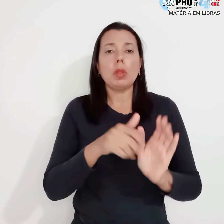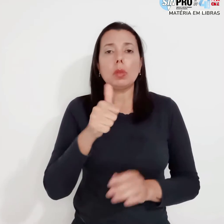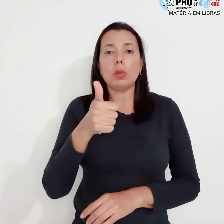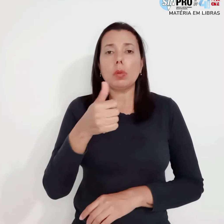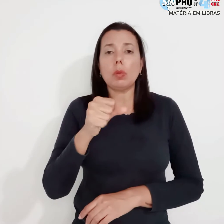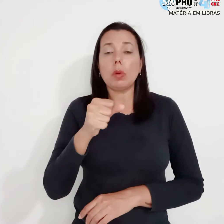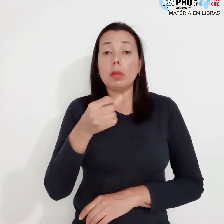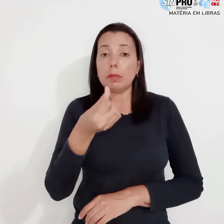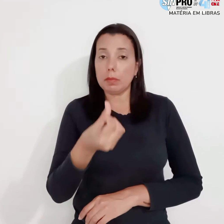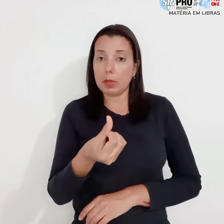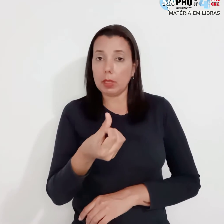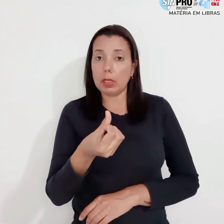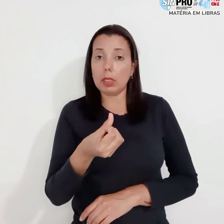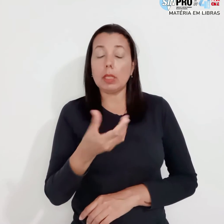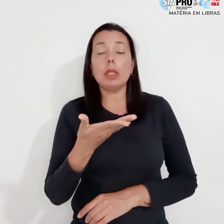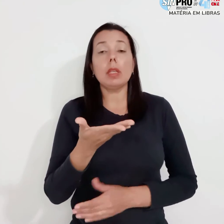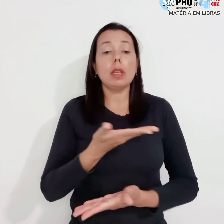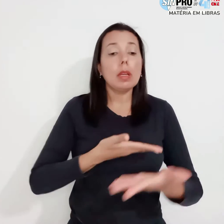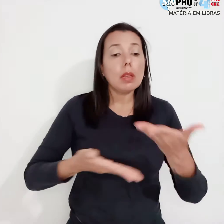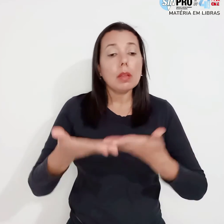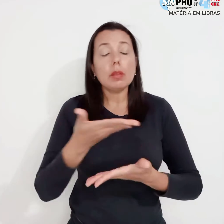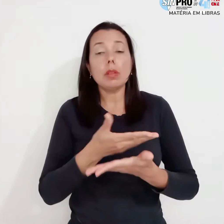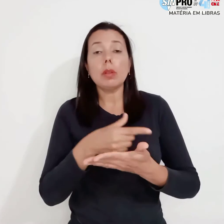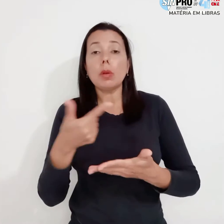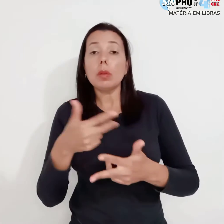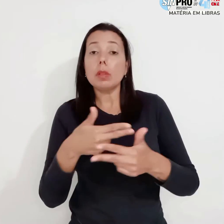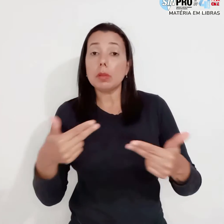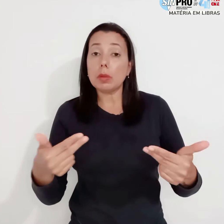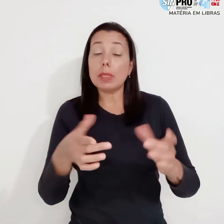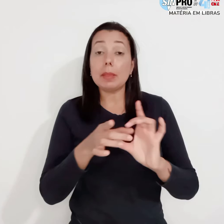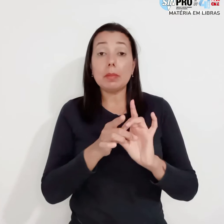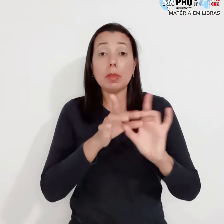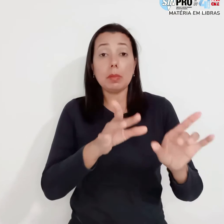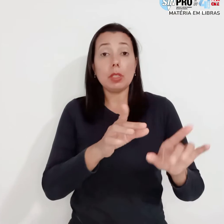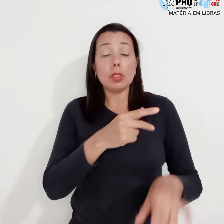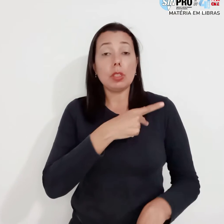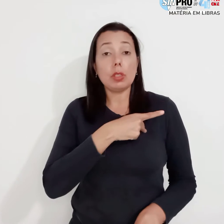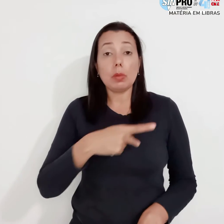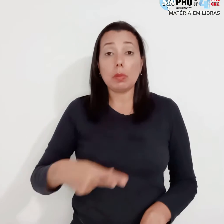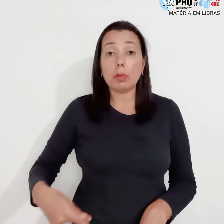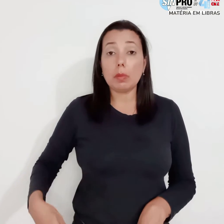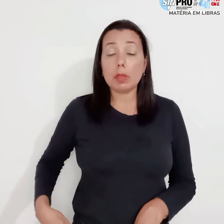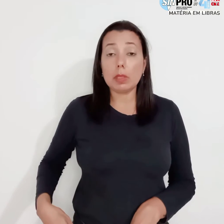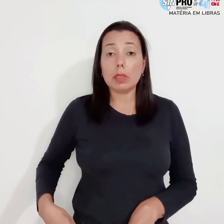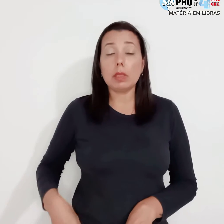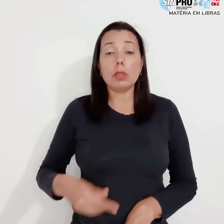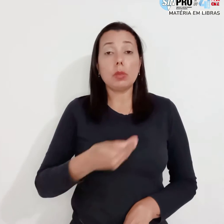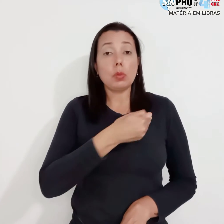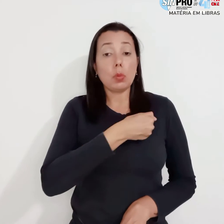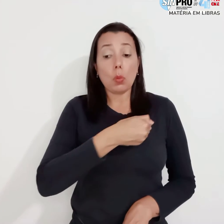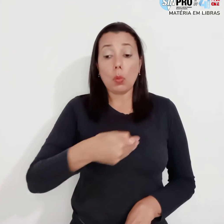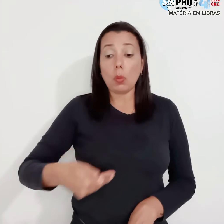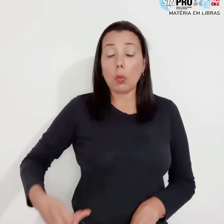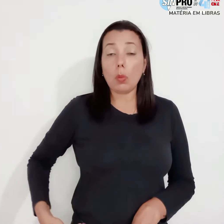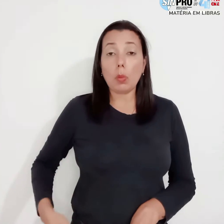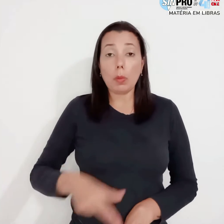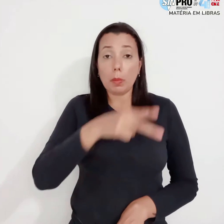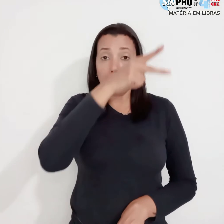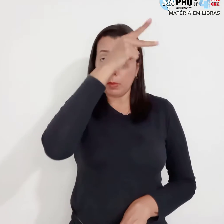a PEC 186, que, entre outros pontos, permite que o presidente, os governadores